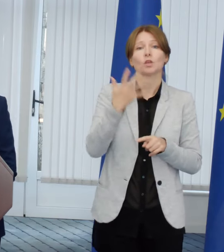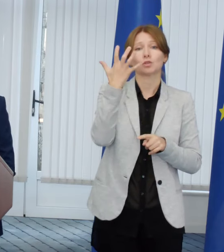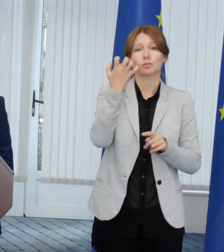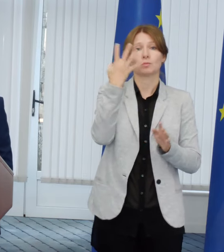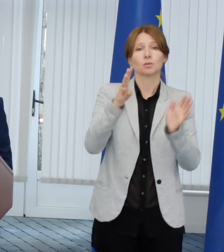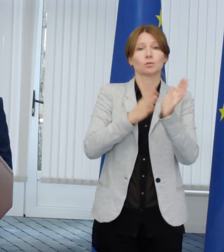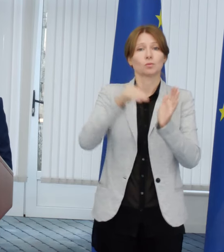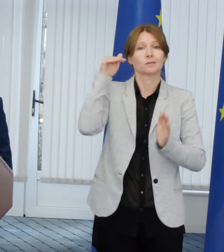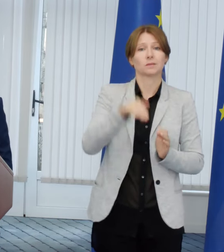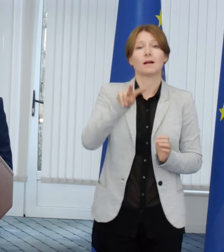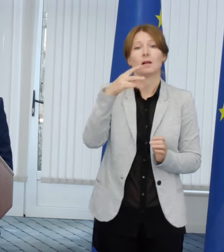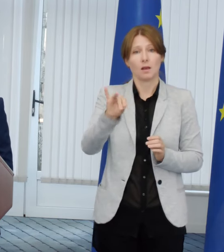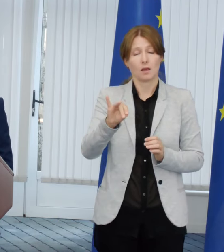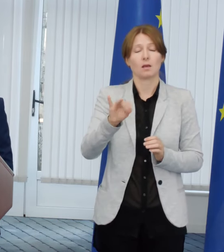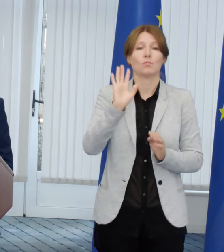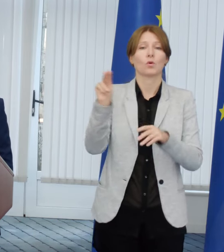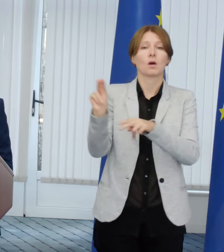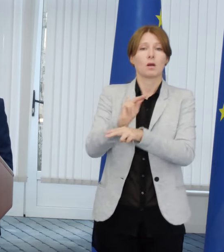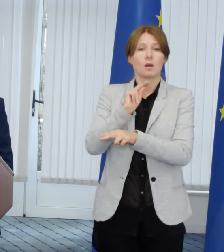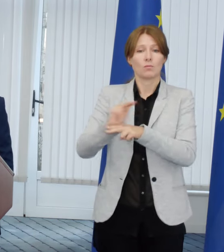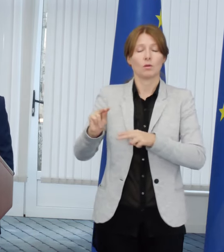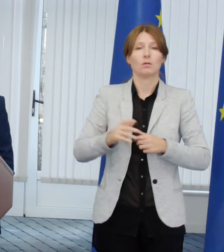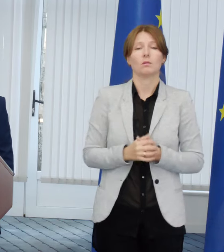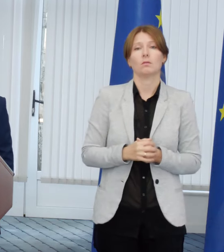lei și vor fi reparații în